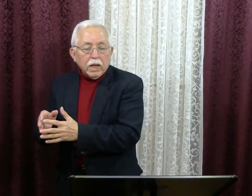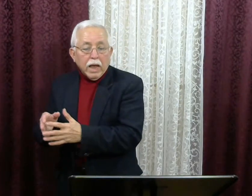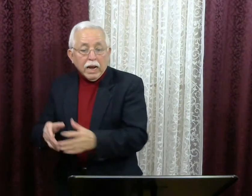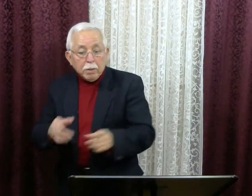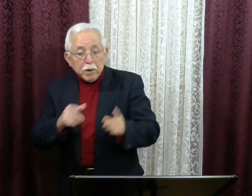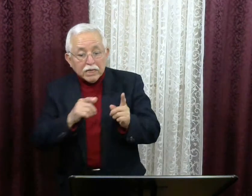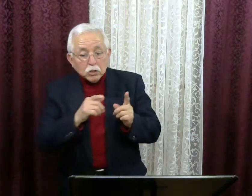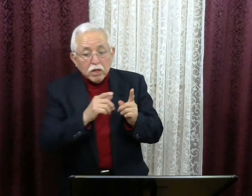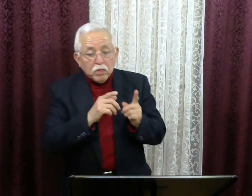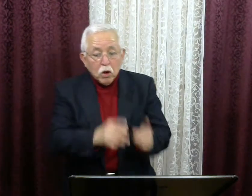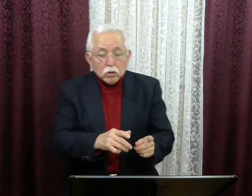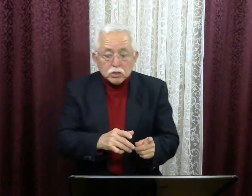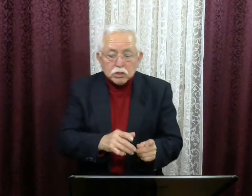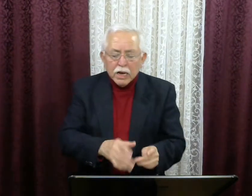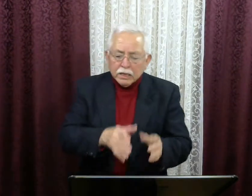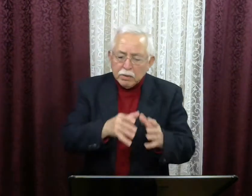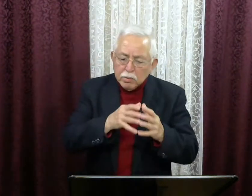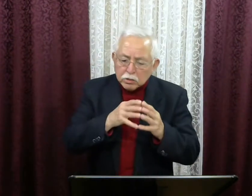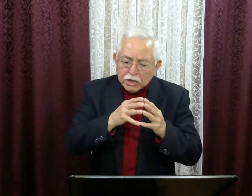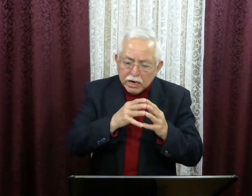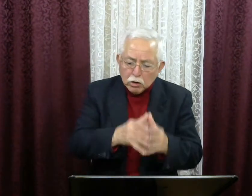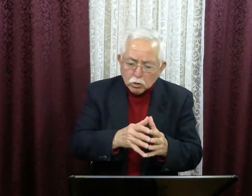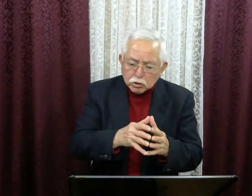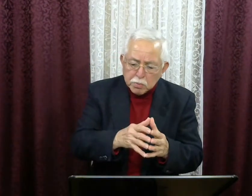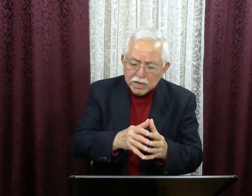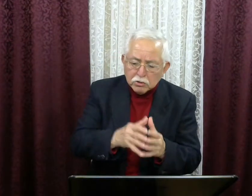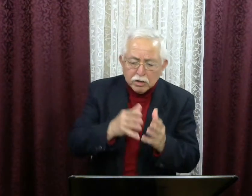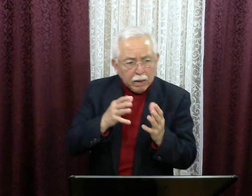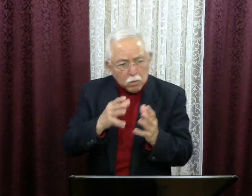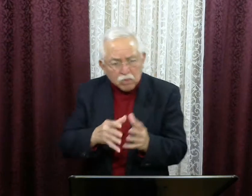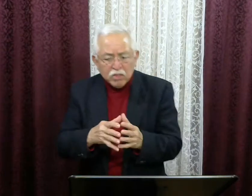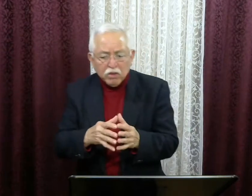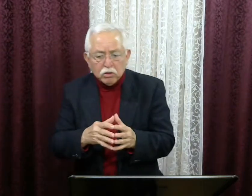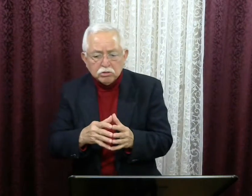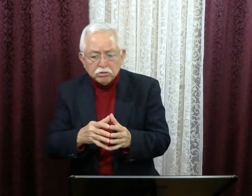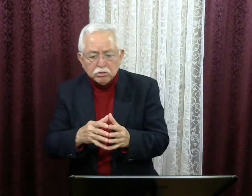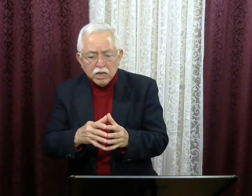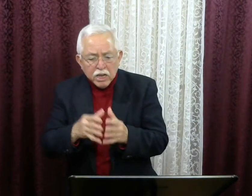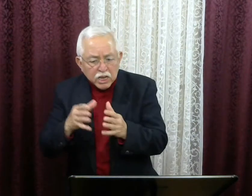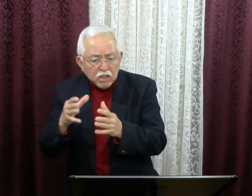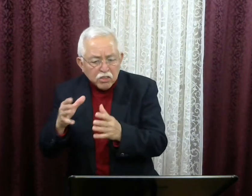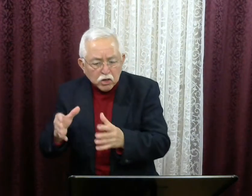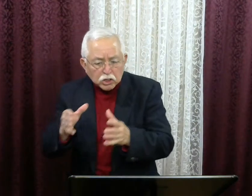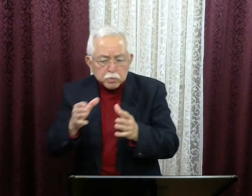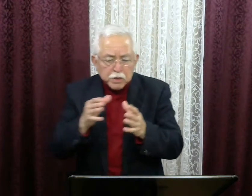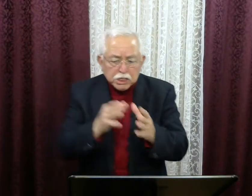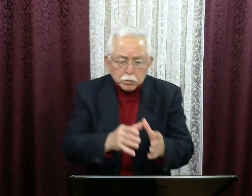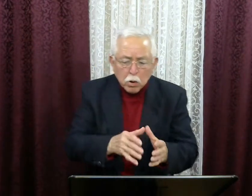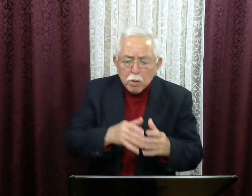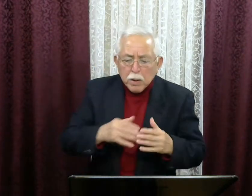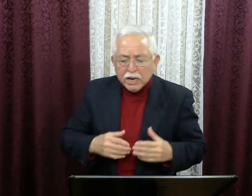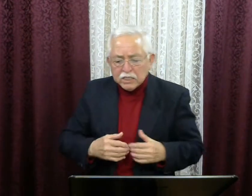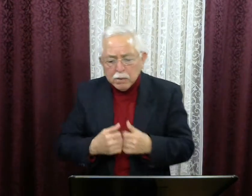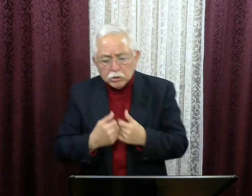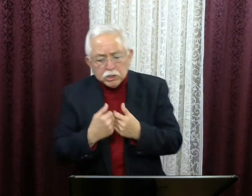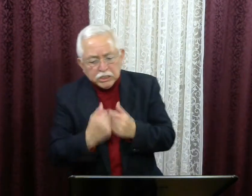En la plenitud de Dios debemos tener conocimiento del amor de Dios y de Dios mismo para que seamos llenos